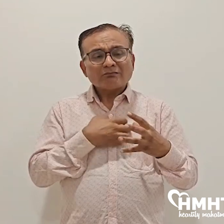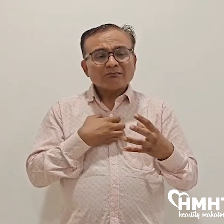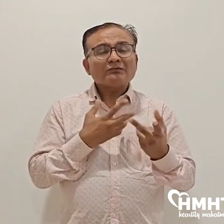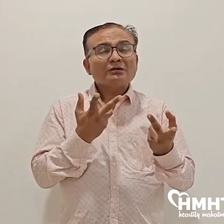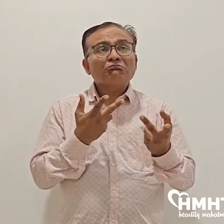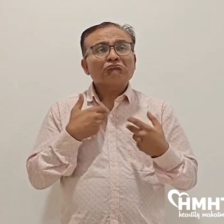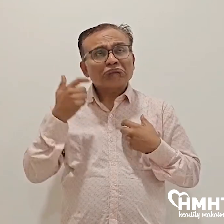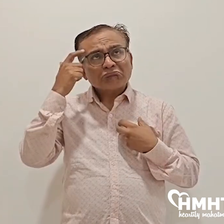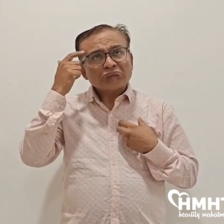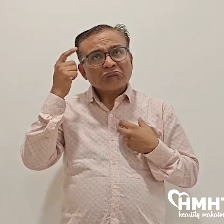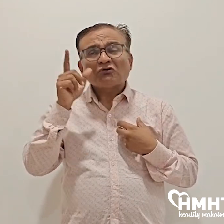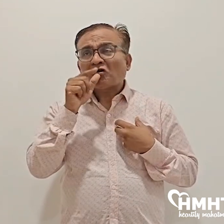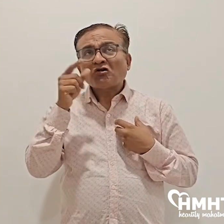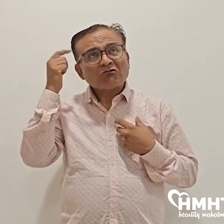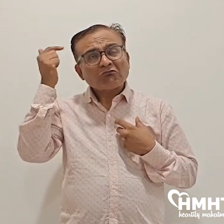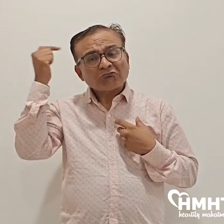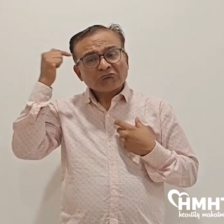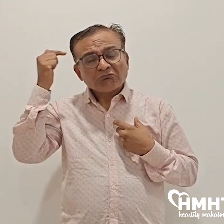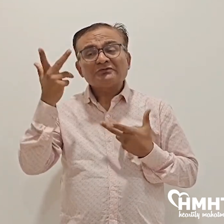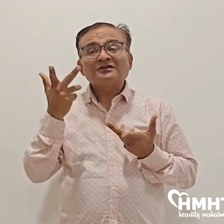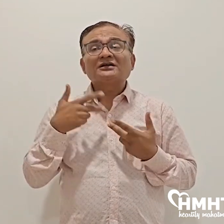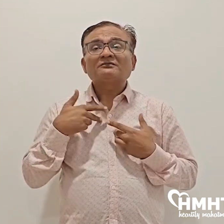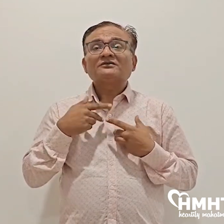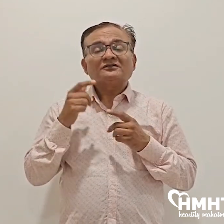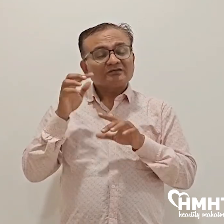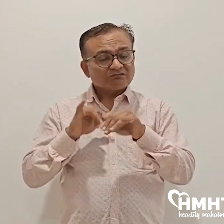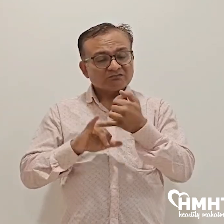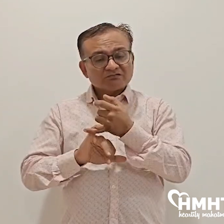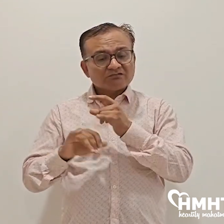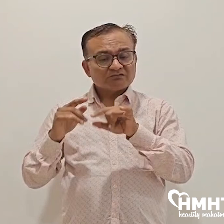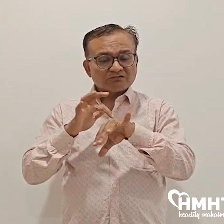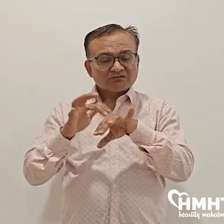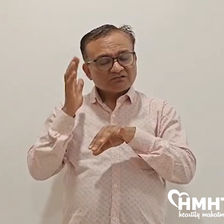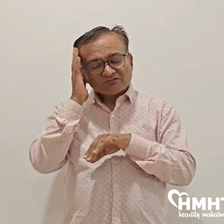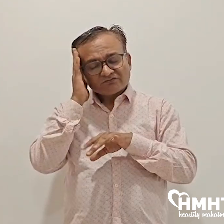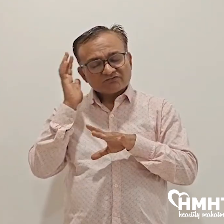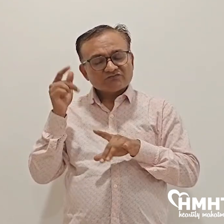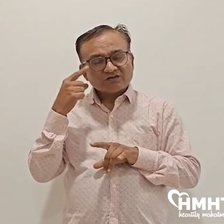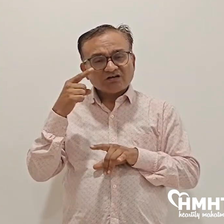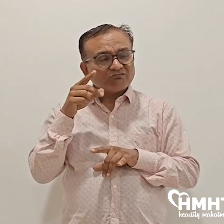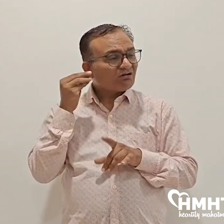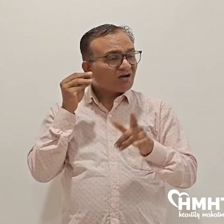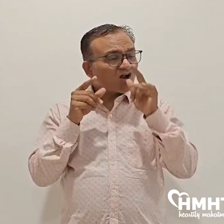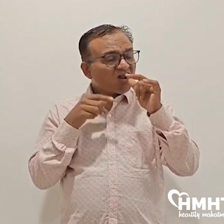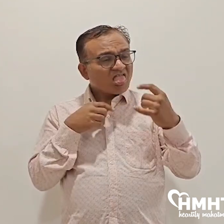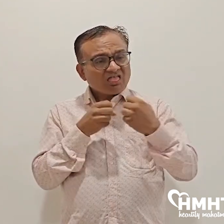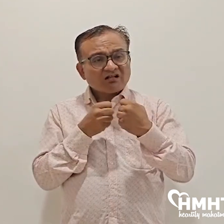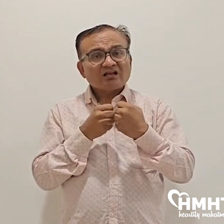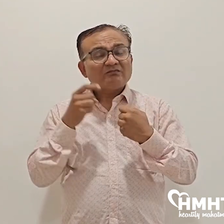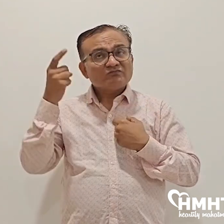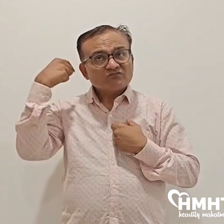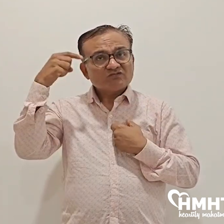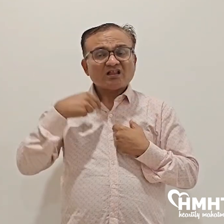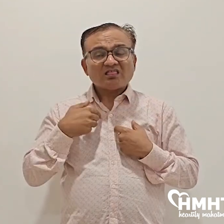છે? એ આપણા કારણો ધોઈ નાખીએ એ જોવા માટે આપણે ખોદીએ, એનાલિસિસ કરીએ, સામાયિક કરીએ છીએ. અને